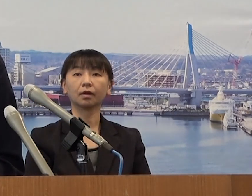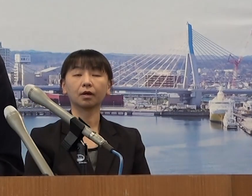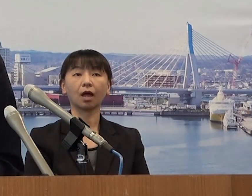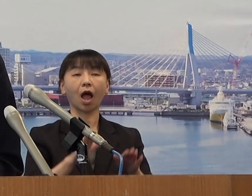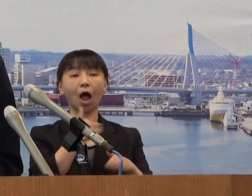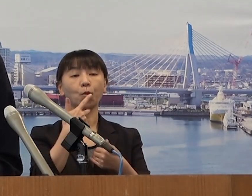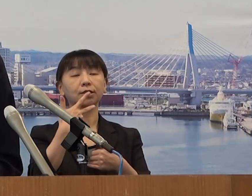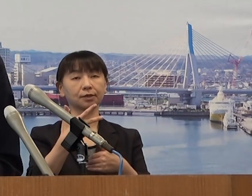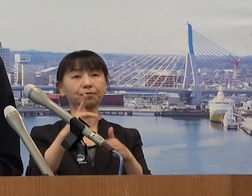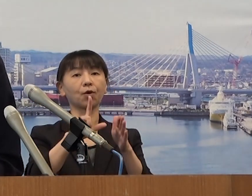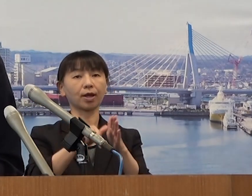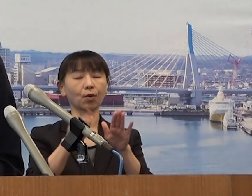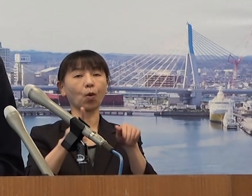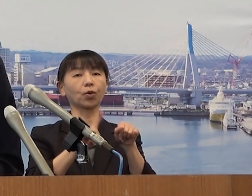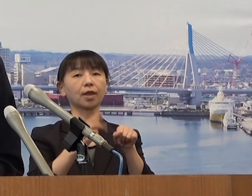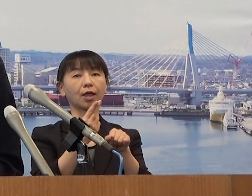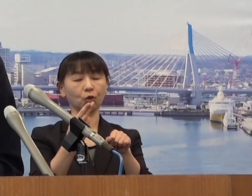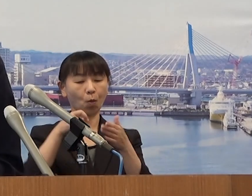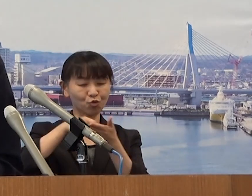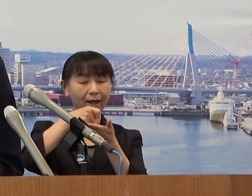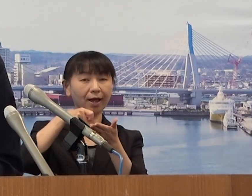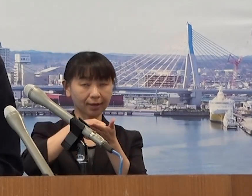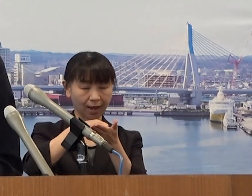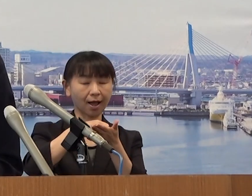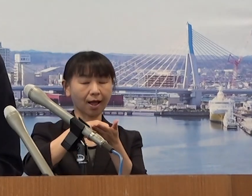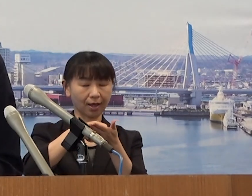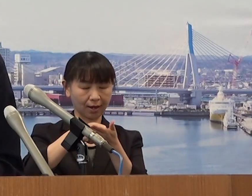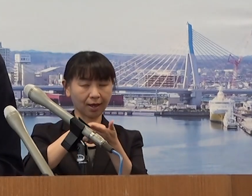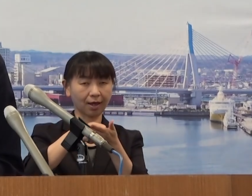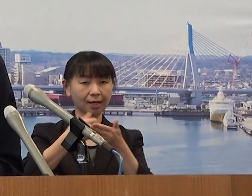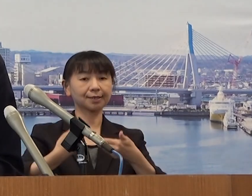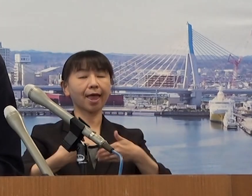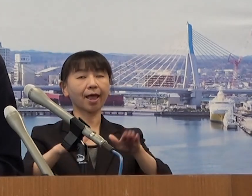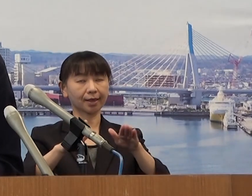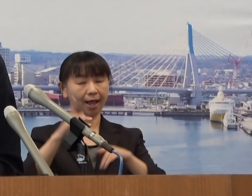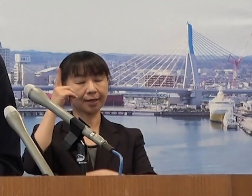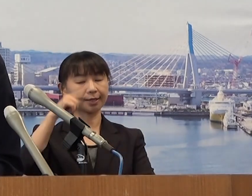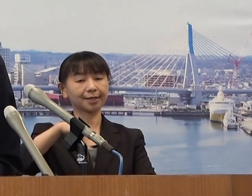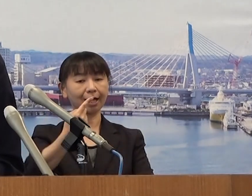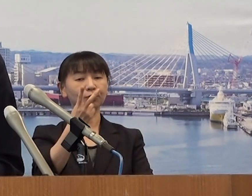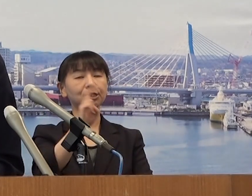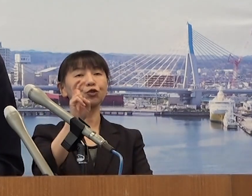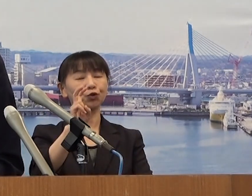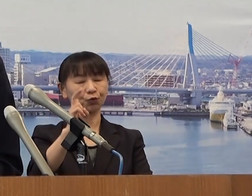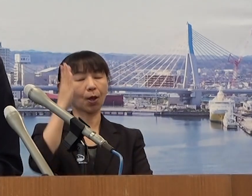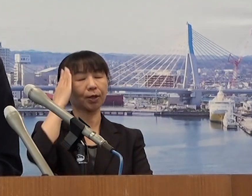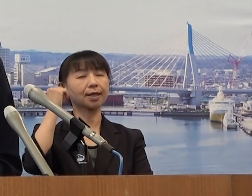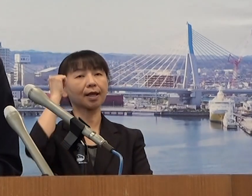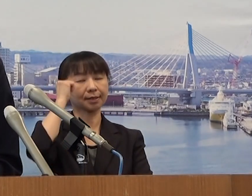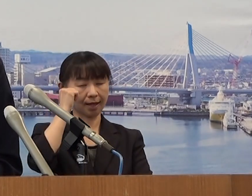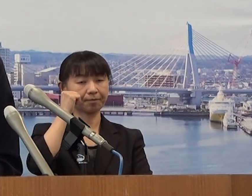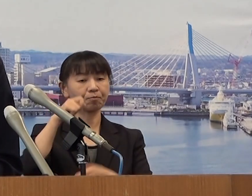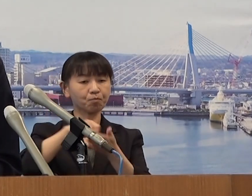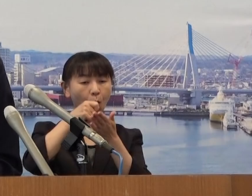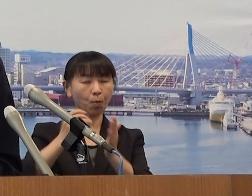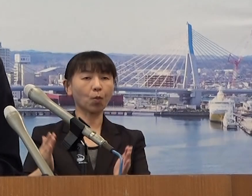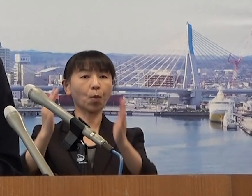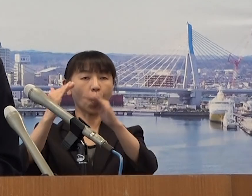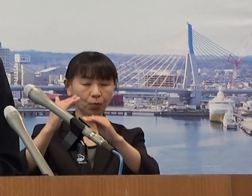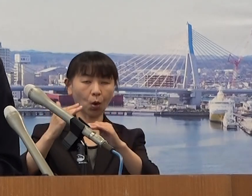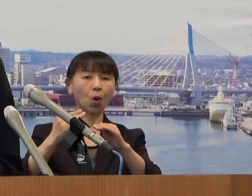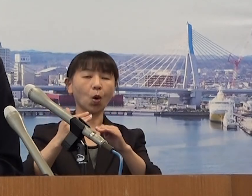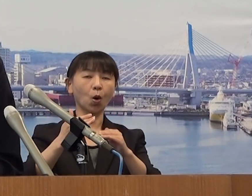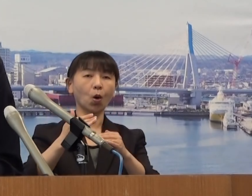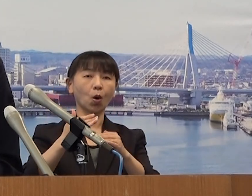本市では今年度宗像志功画伯の生誕120年を記念して宗像志功画伯ゆかりの